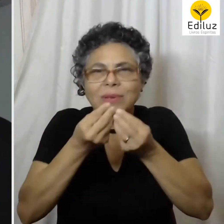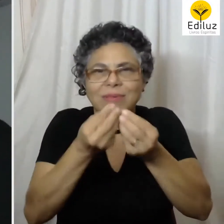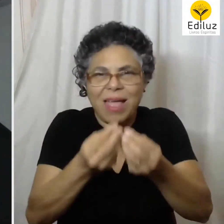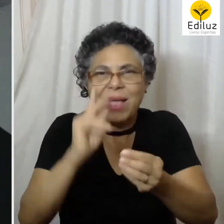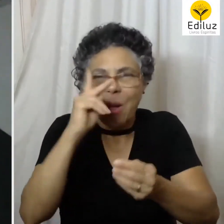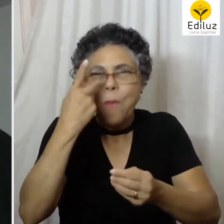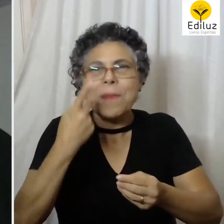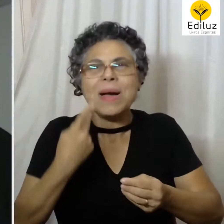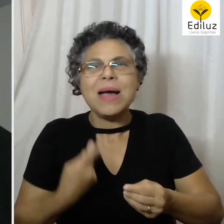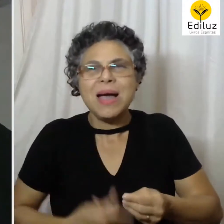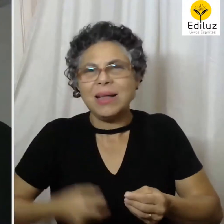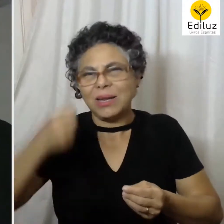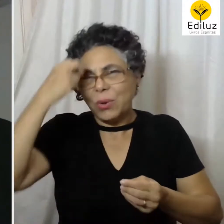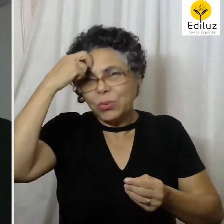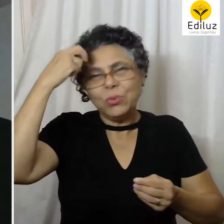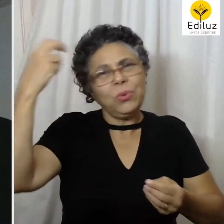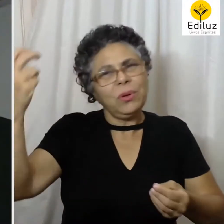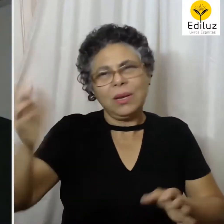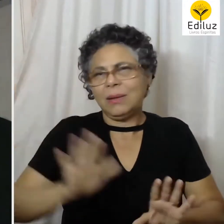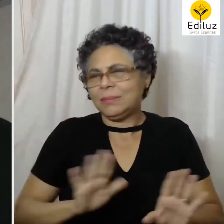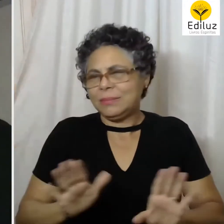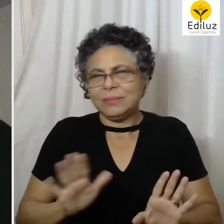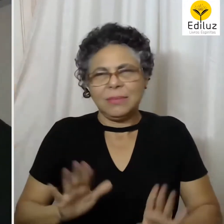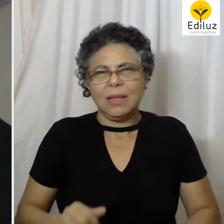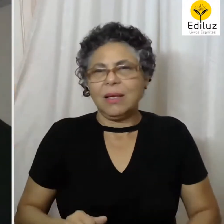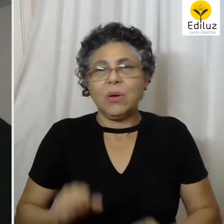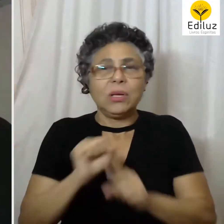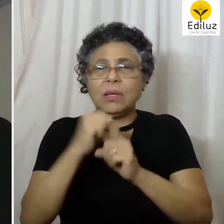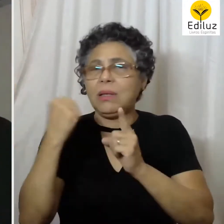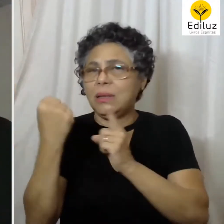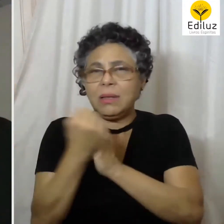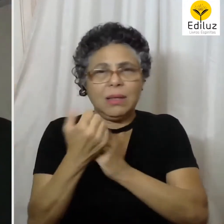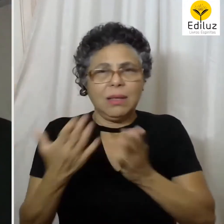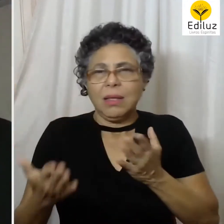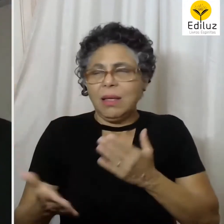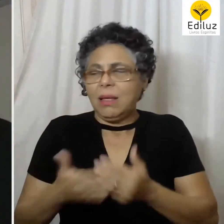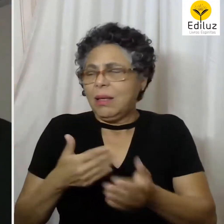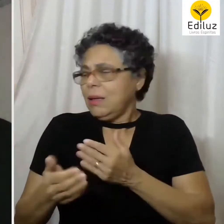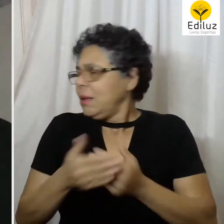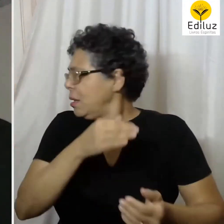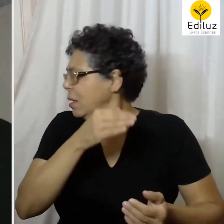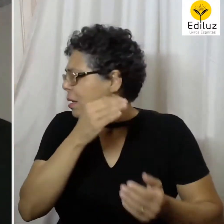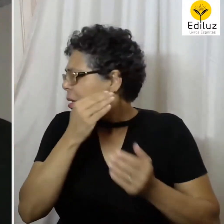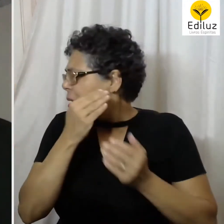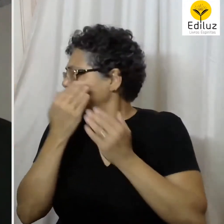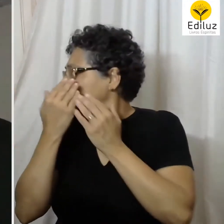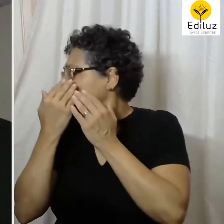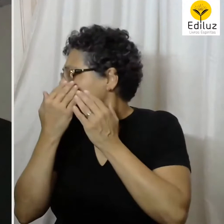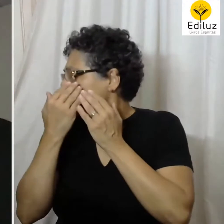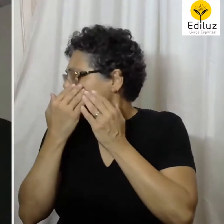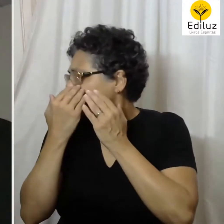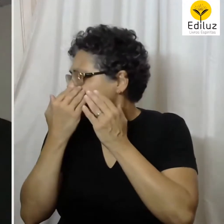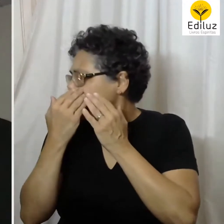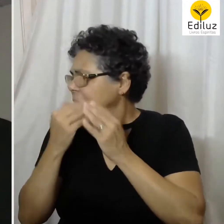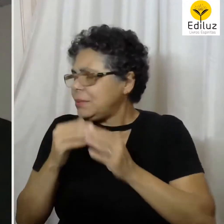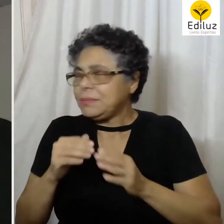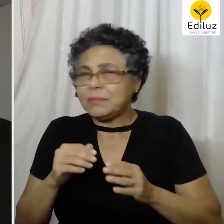Pela cultura, pela sociedade ou pelas leis. As